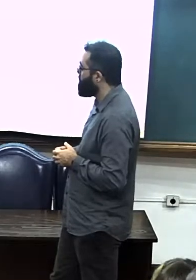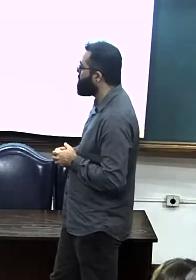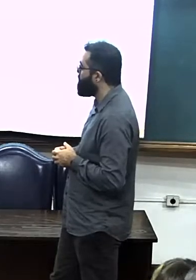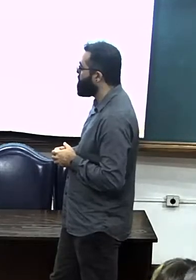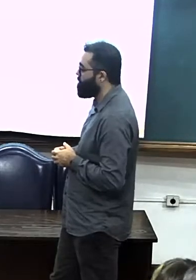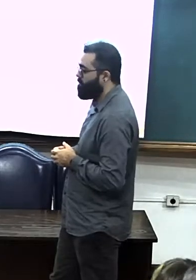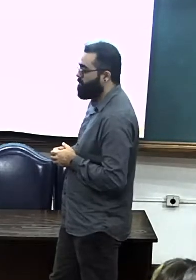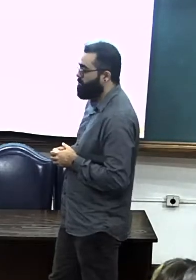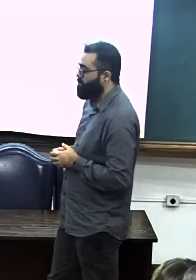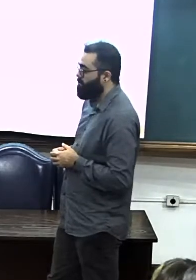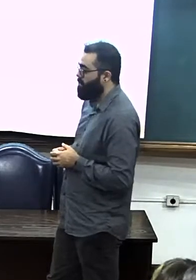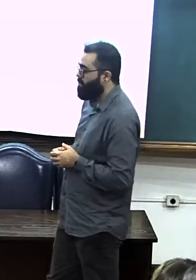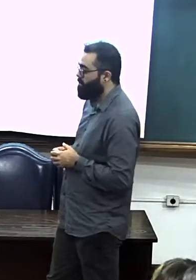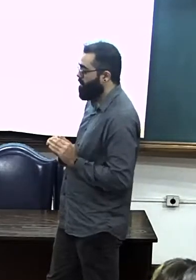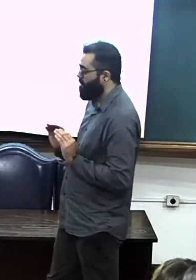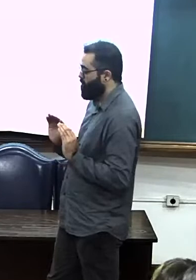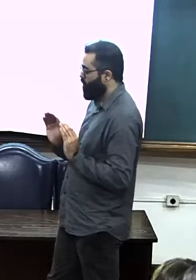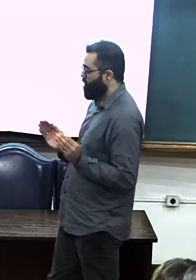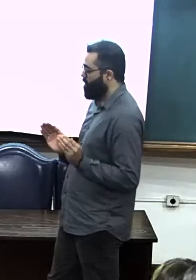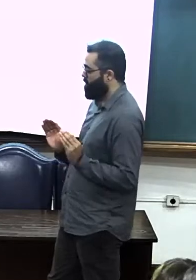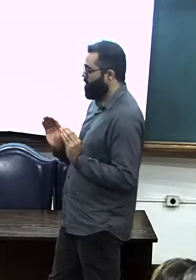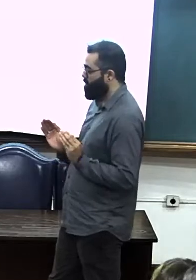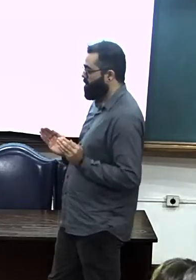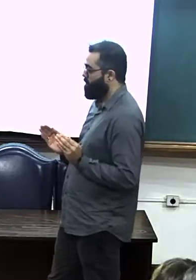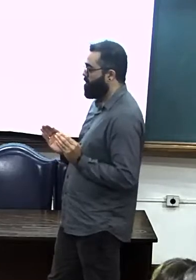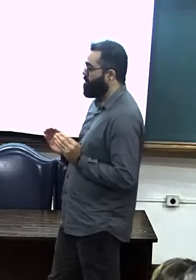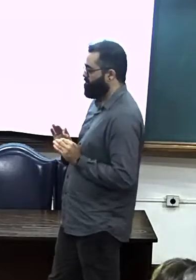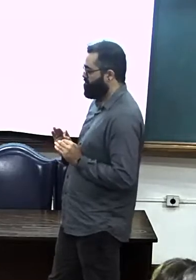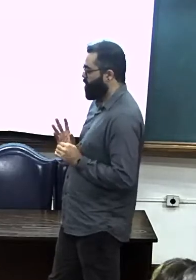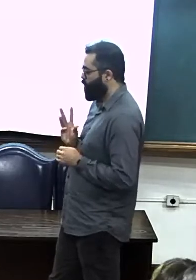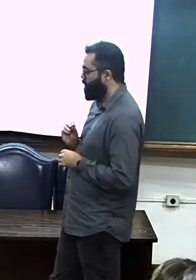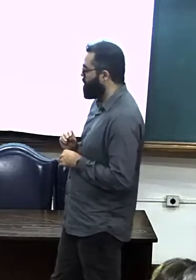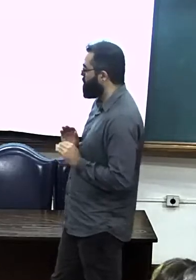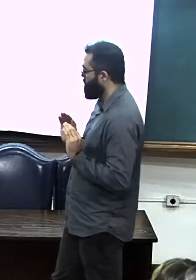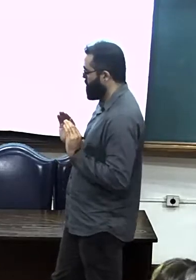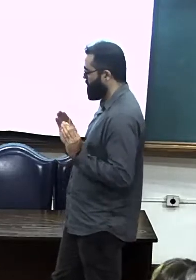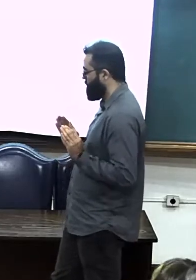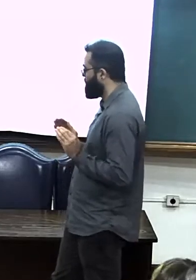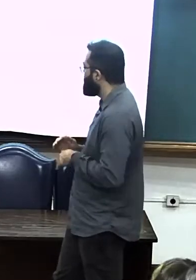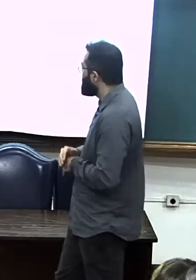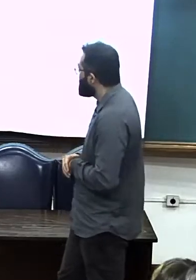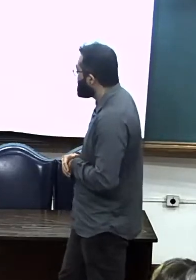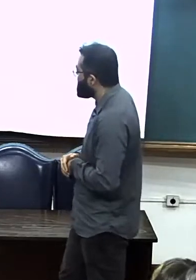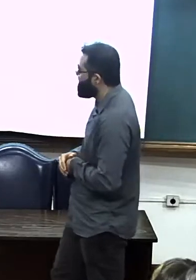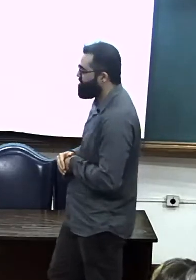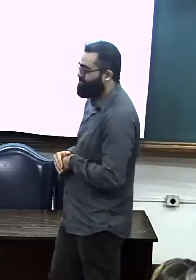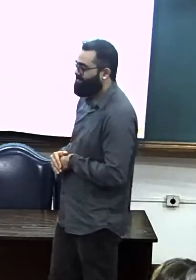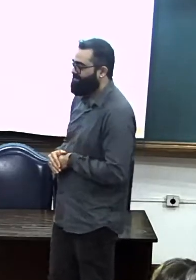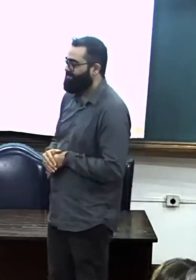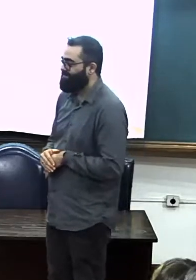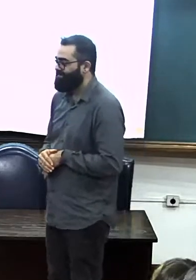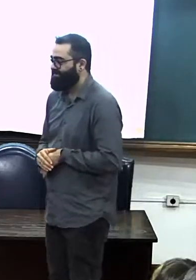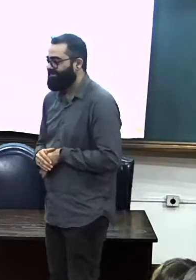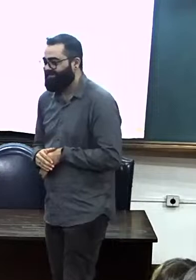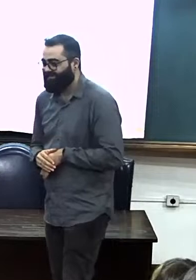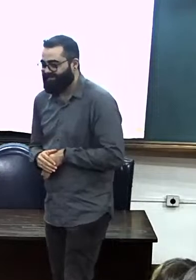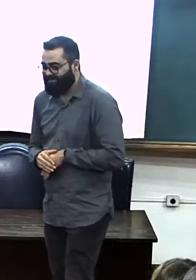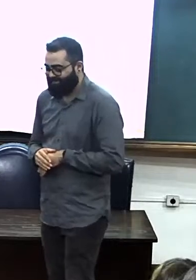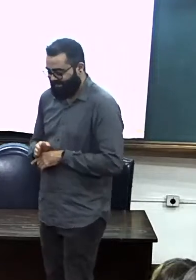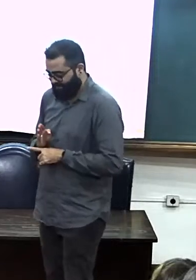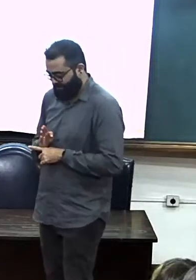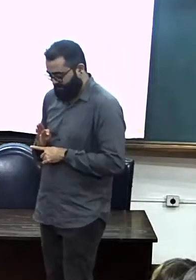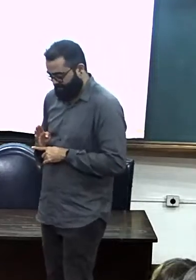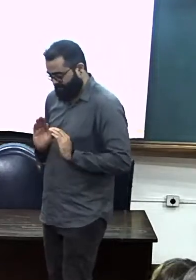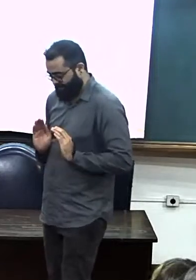né, que incluem especificações para vogais, magnitudes silábicas,